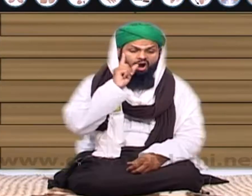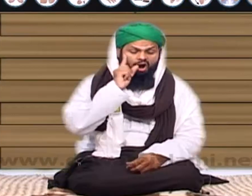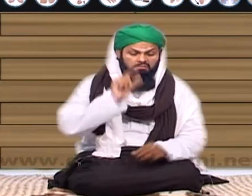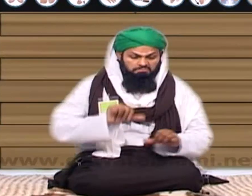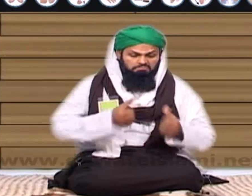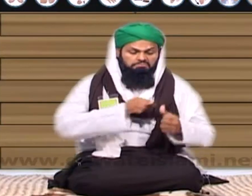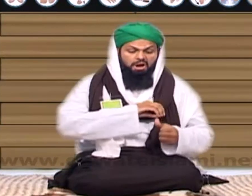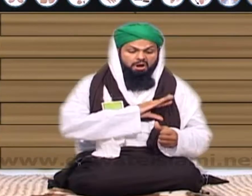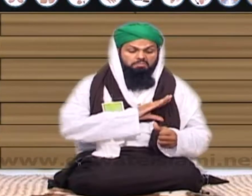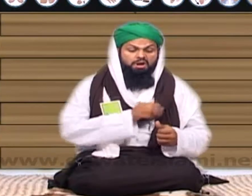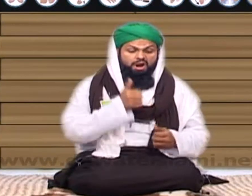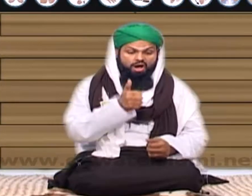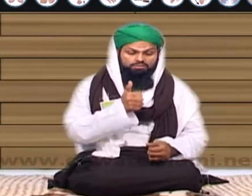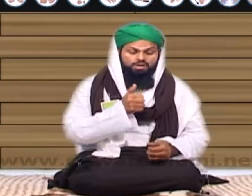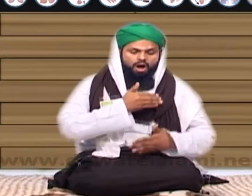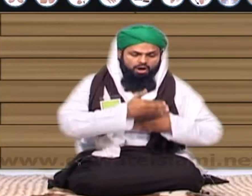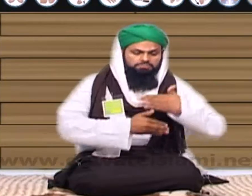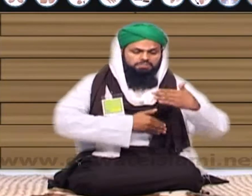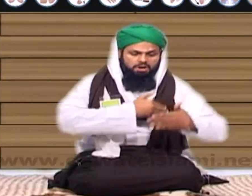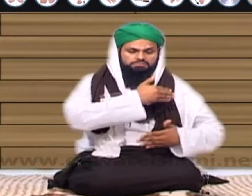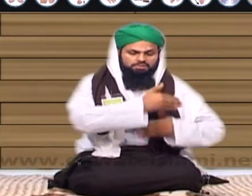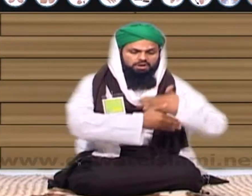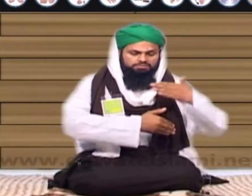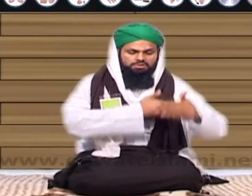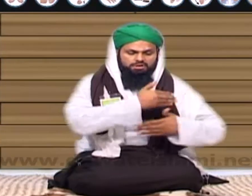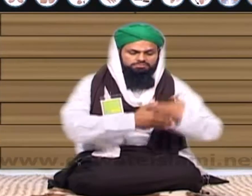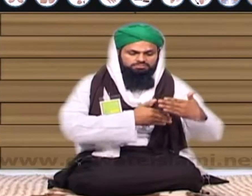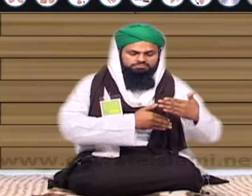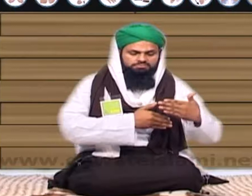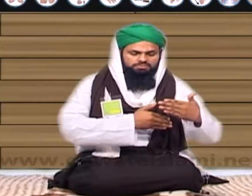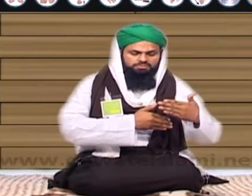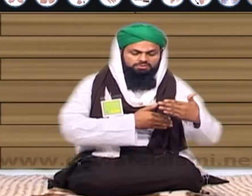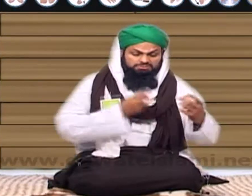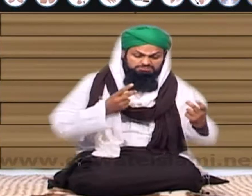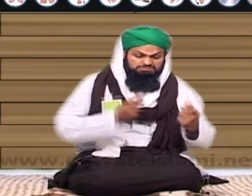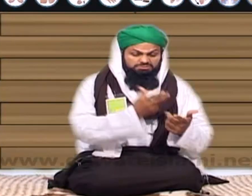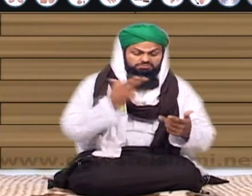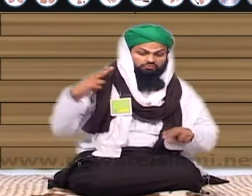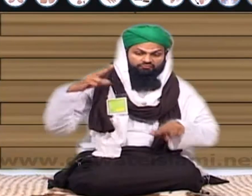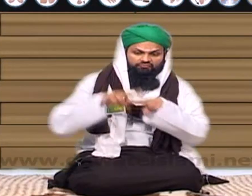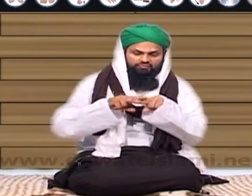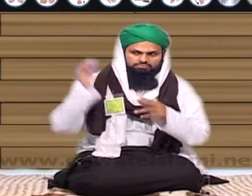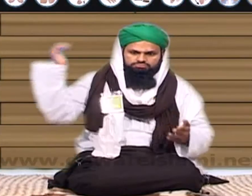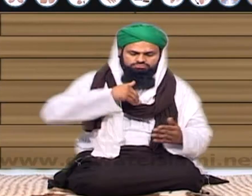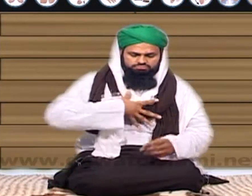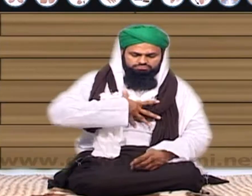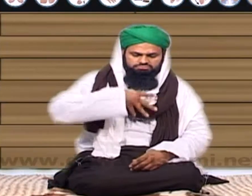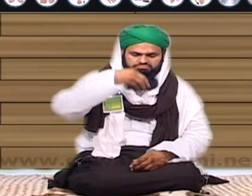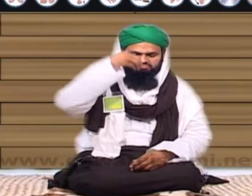پیارے بھائیوں, آہستہ کب ہم سدھریں گے؟ یہ نہ ہو کہ آہستہ ہم کرتے رہے اور بڑی